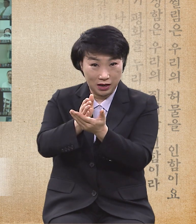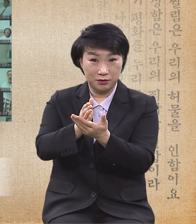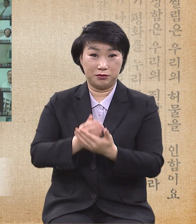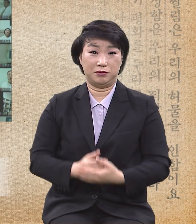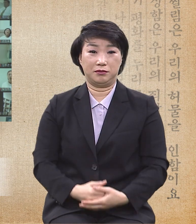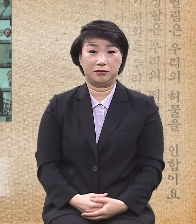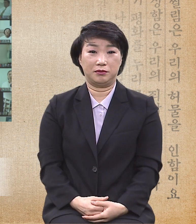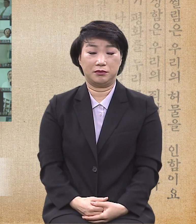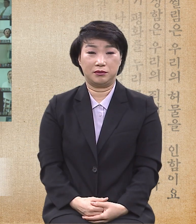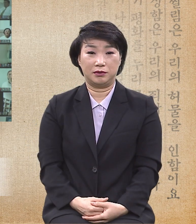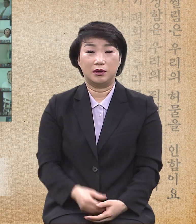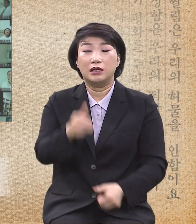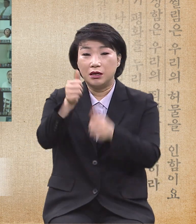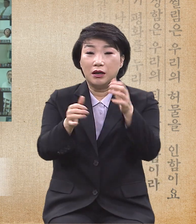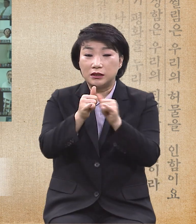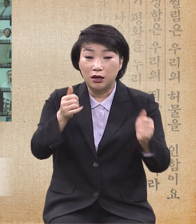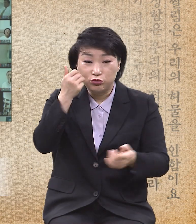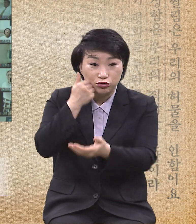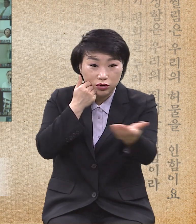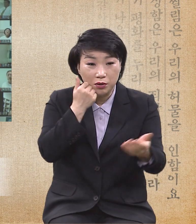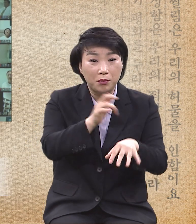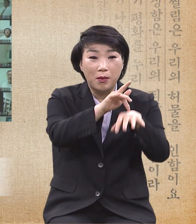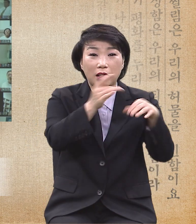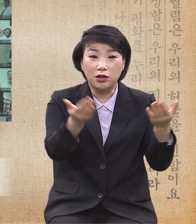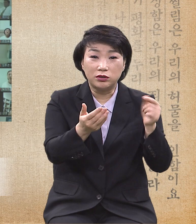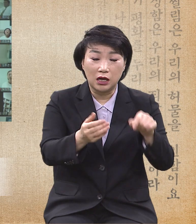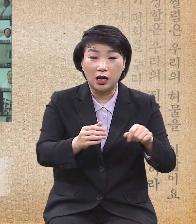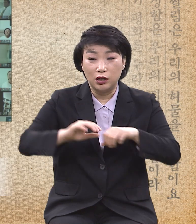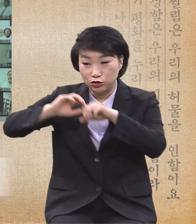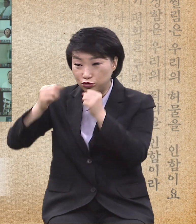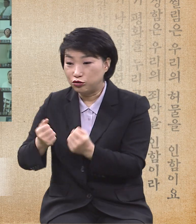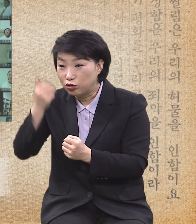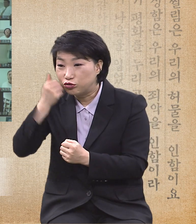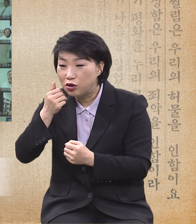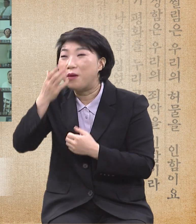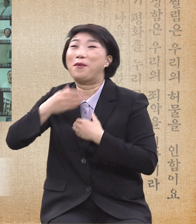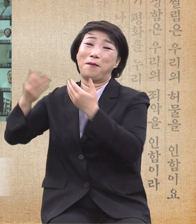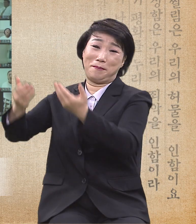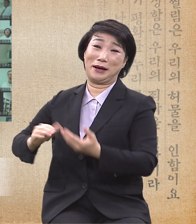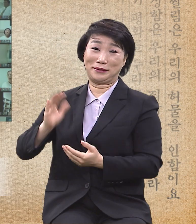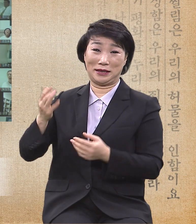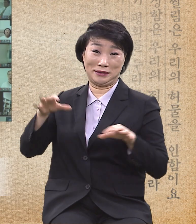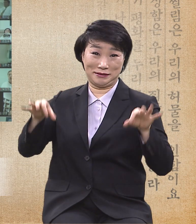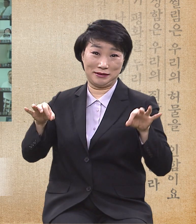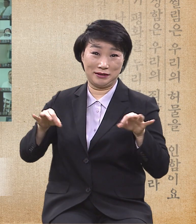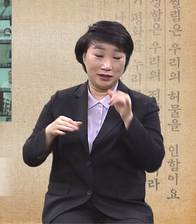말입니다. 시험하는 자는 마귀 역사여 복종하는 자는 복을 받을 것이라 이 말입니다.